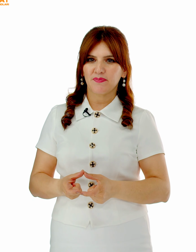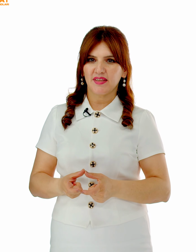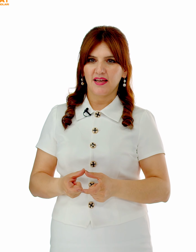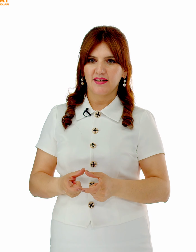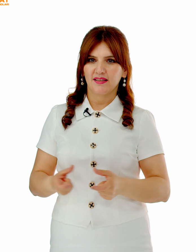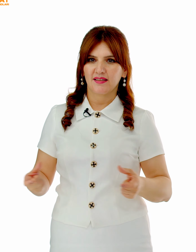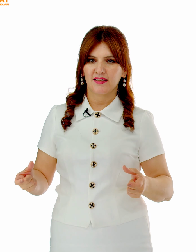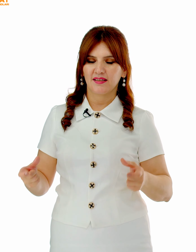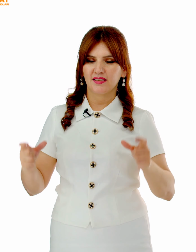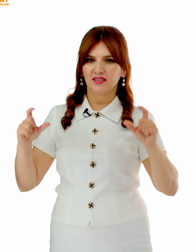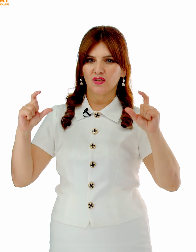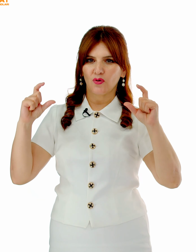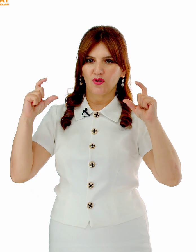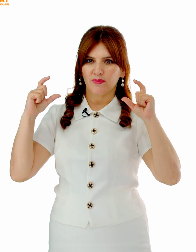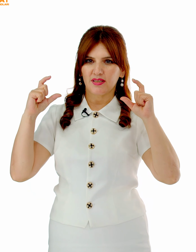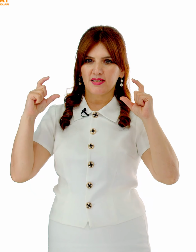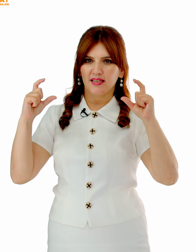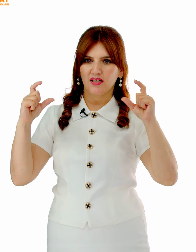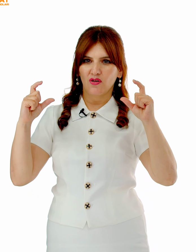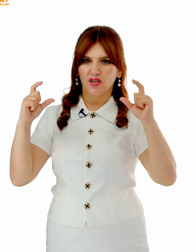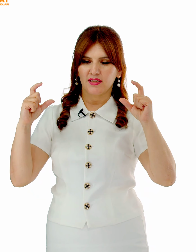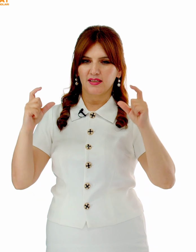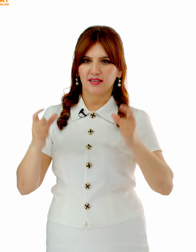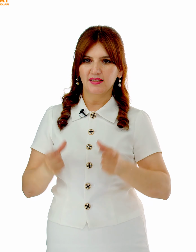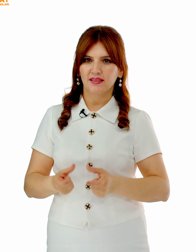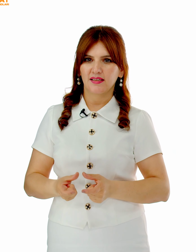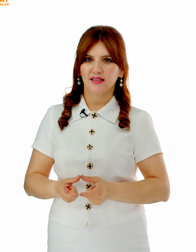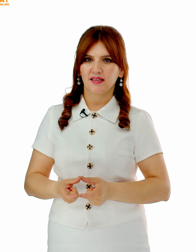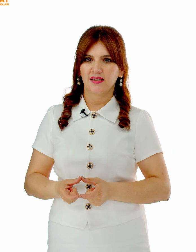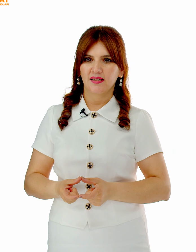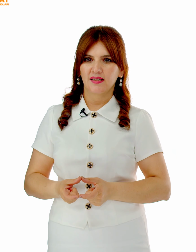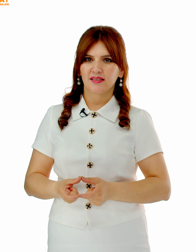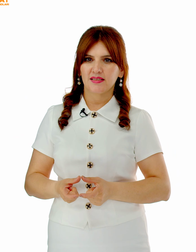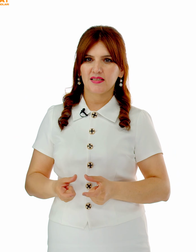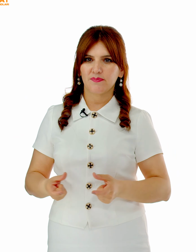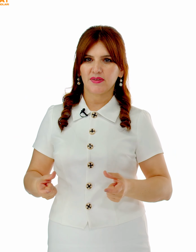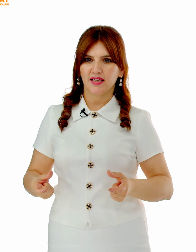chipta. Ikkita qo'limiz E holatida chipta.